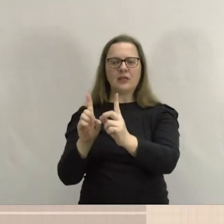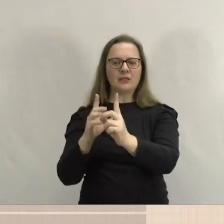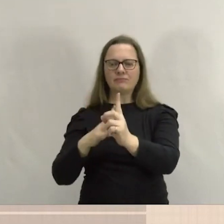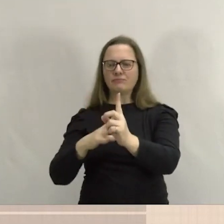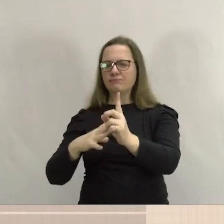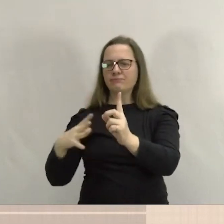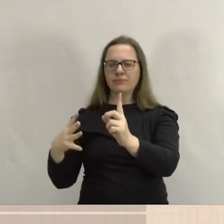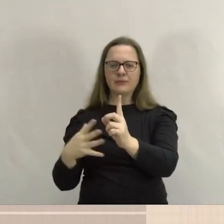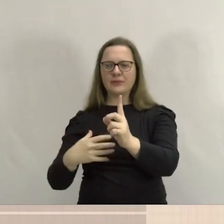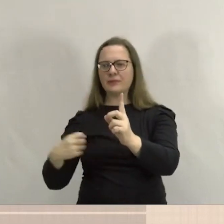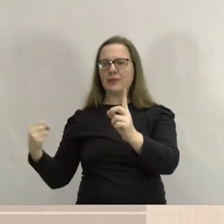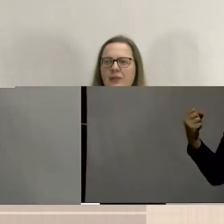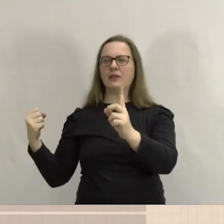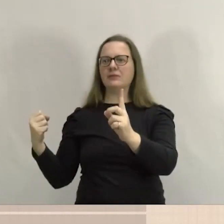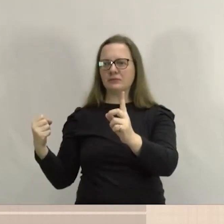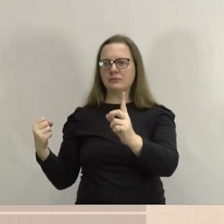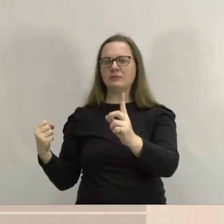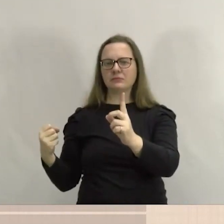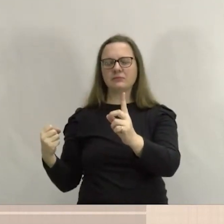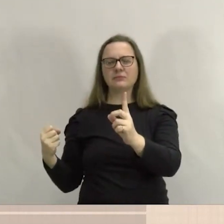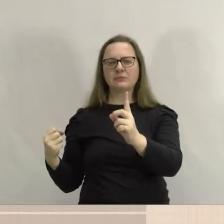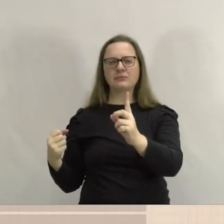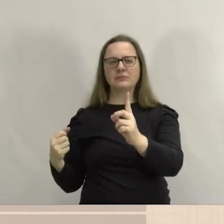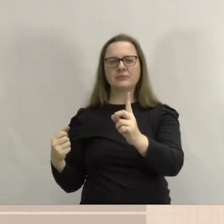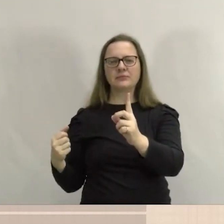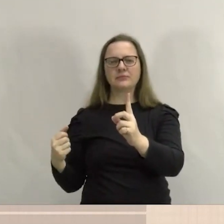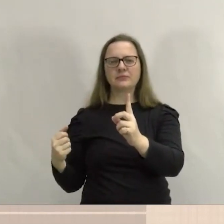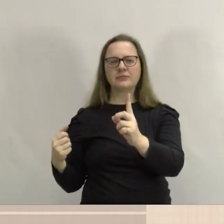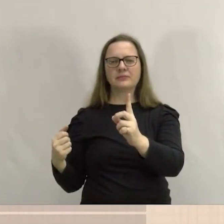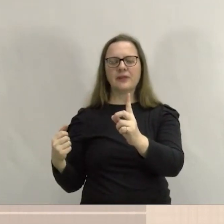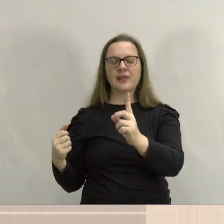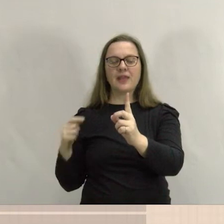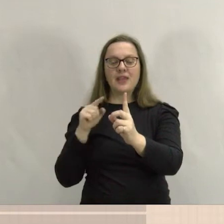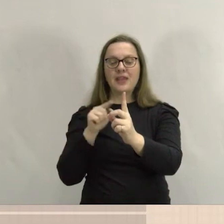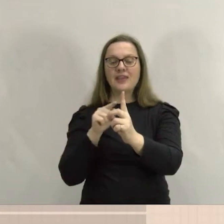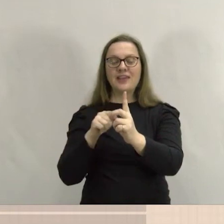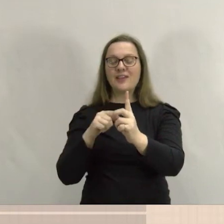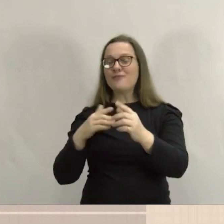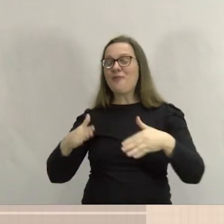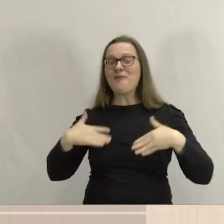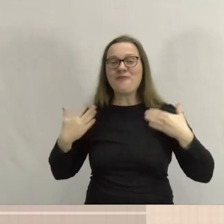foi seguindo o seu caminho, cheio de júbilo.